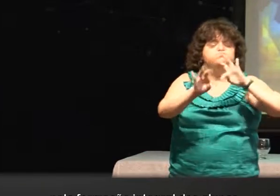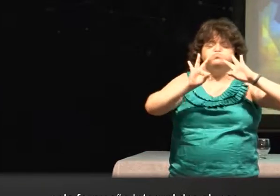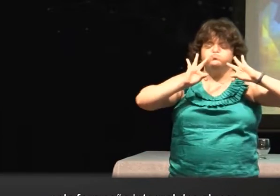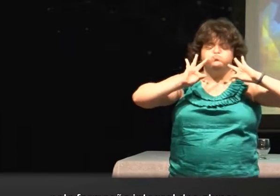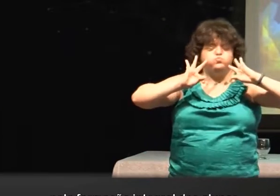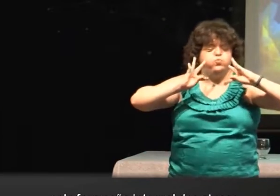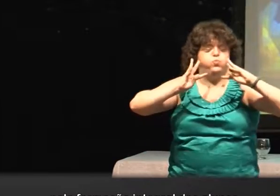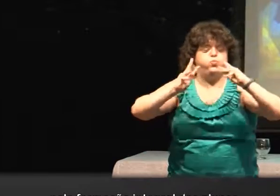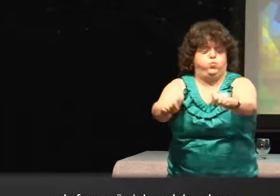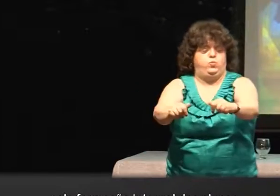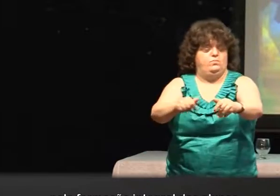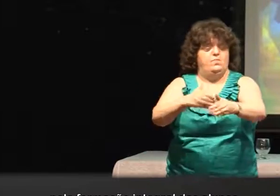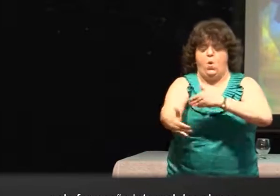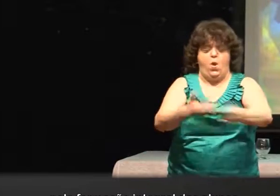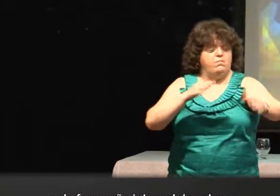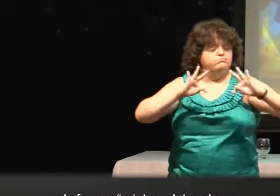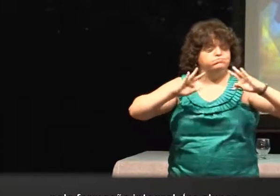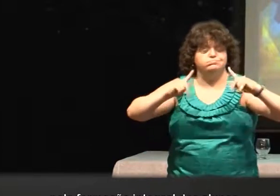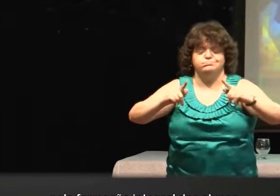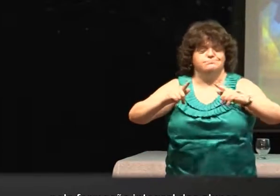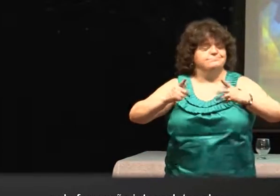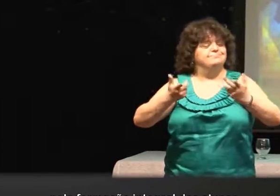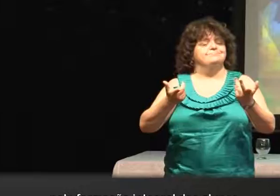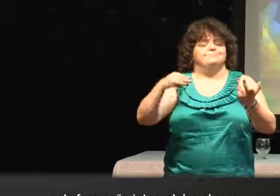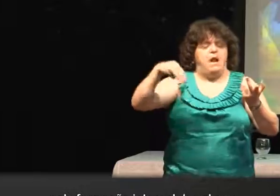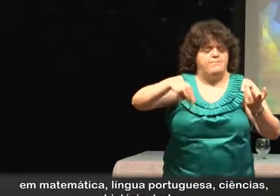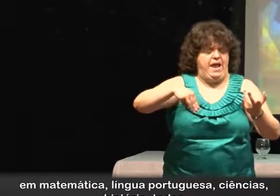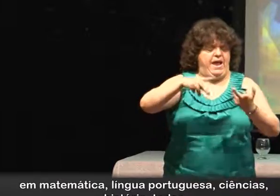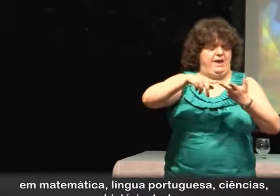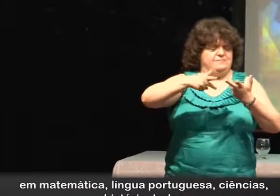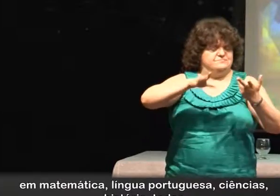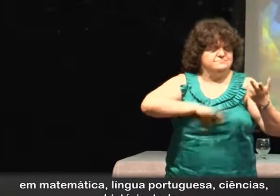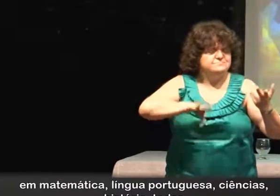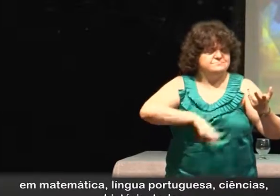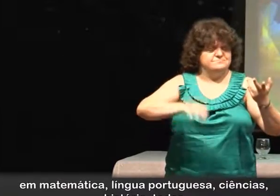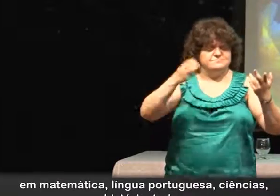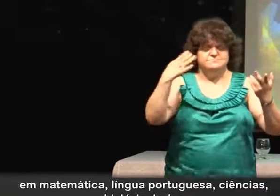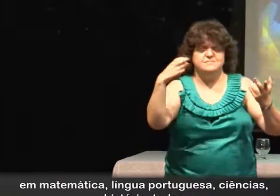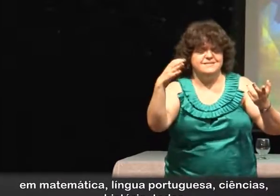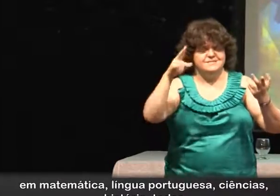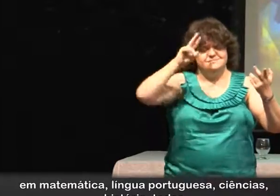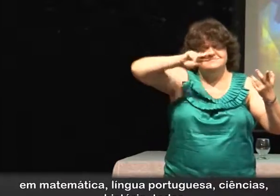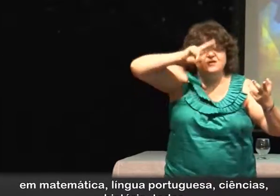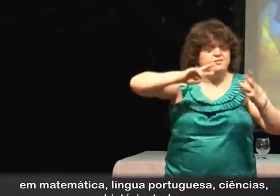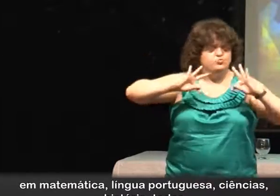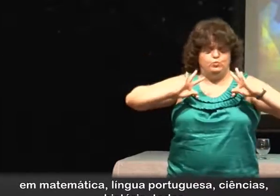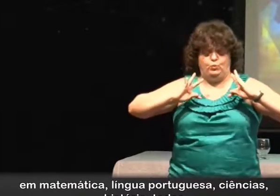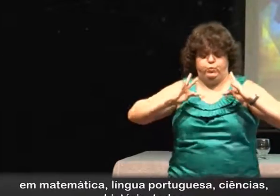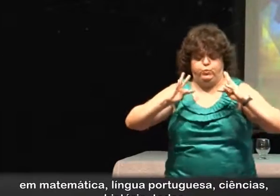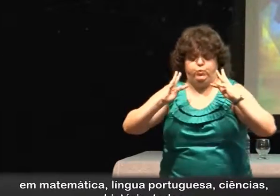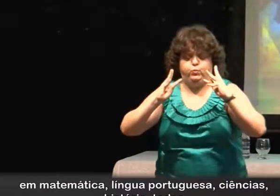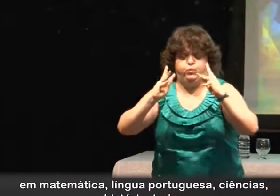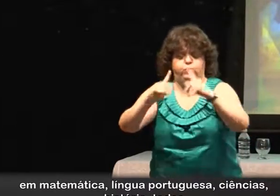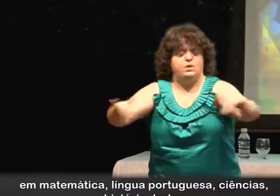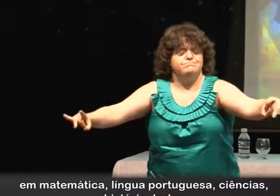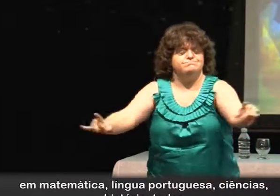pela formação integral dos alunos em matemática, língua portuguesa, ciências, história,